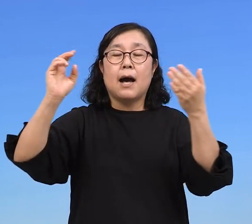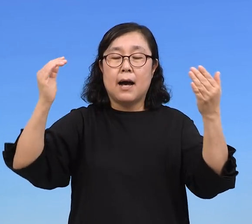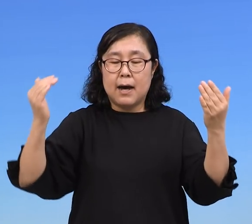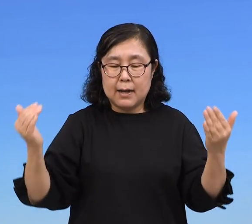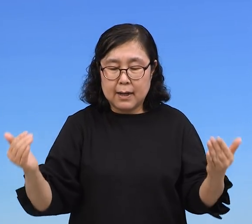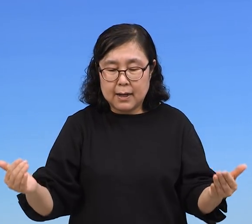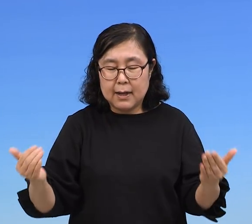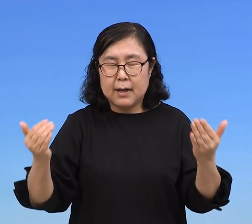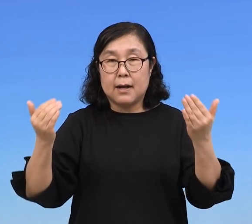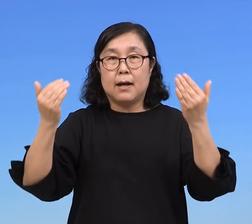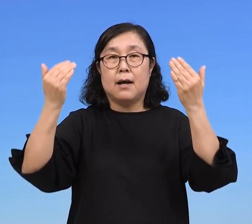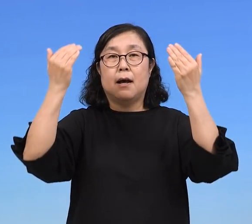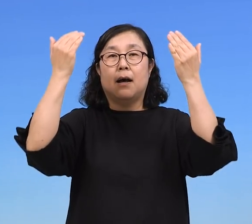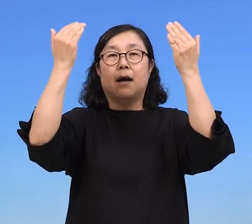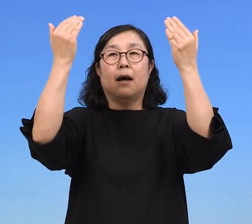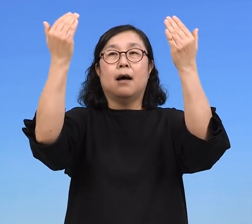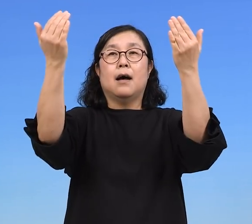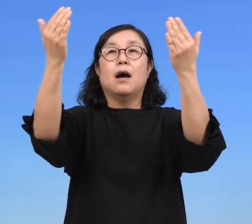찬양하리라.